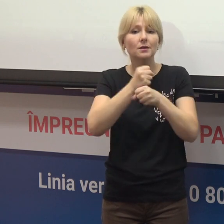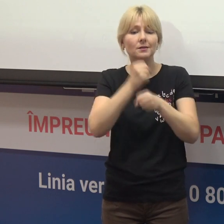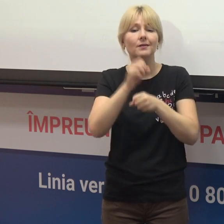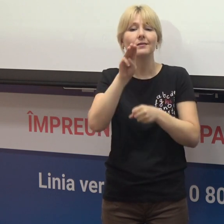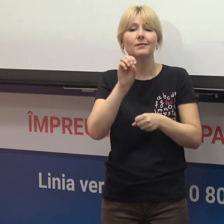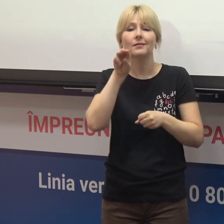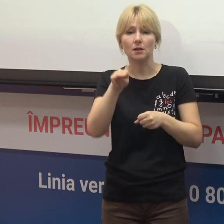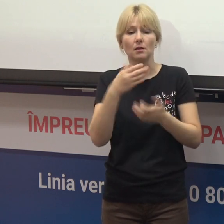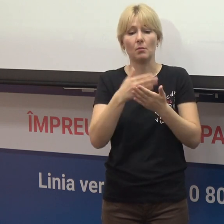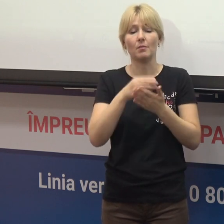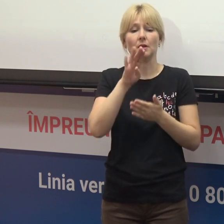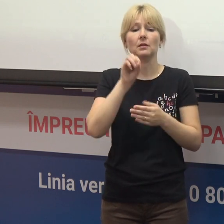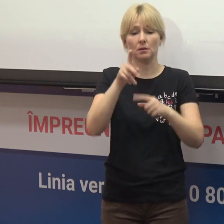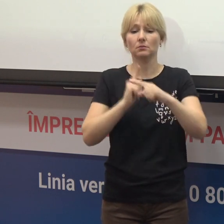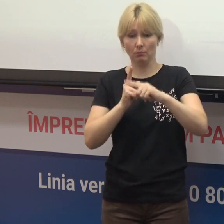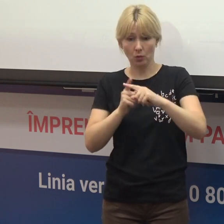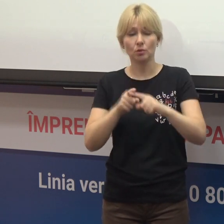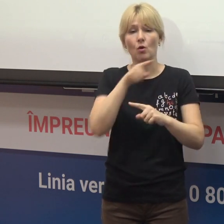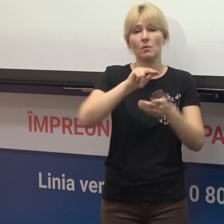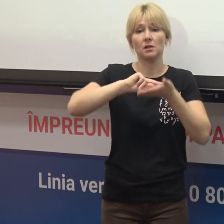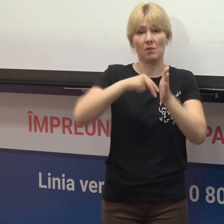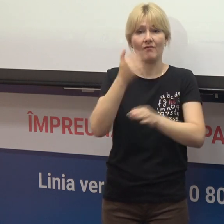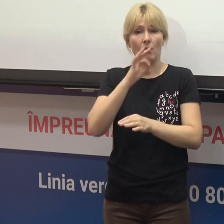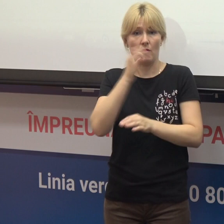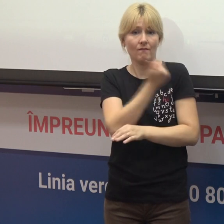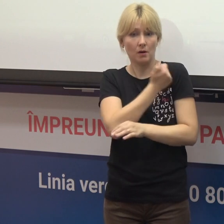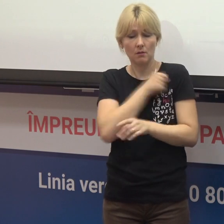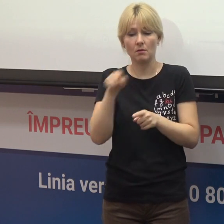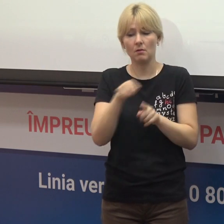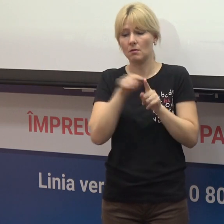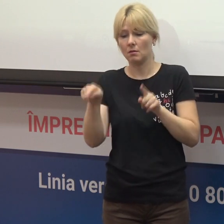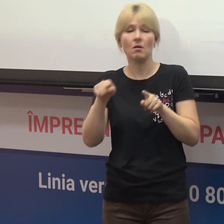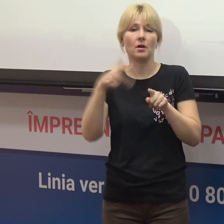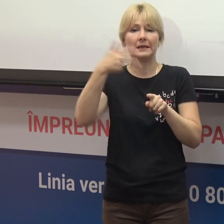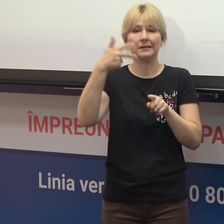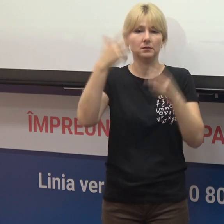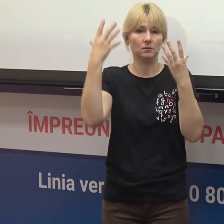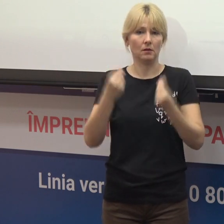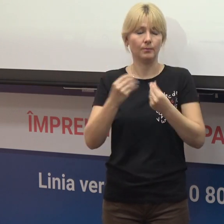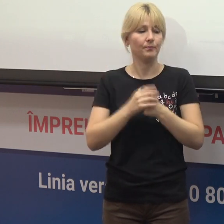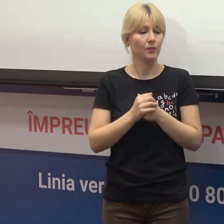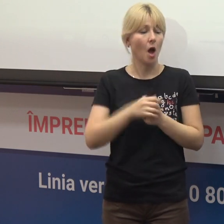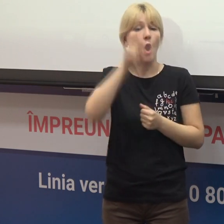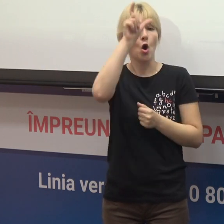sau investigației. Pentru persoanele care traversează